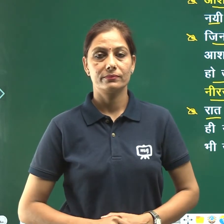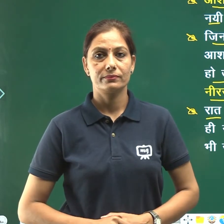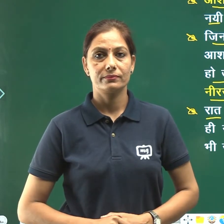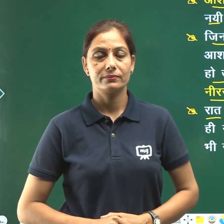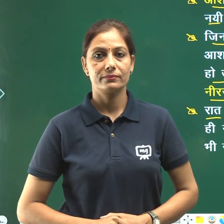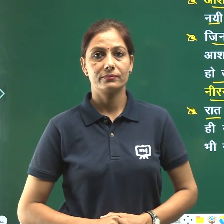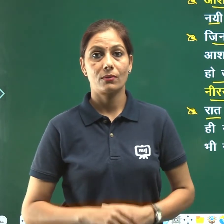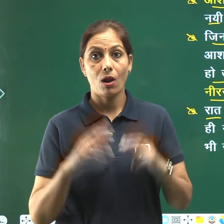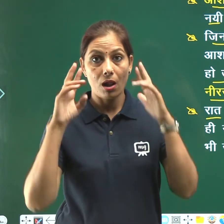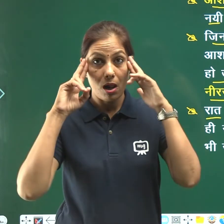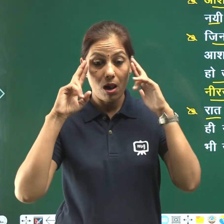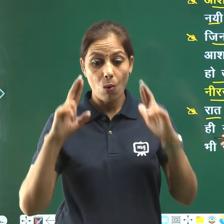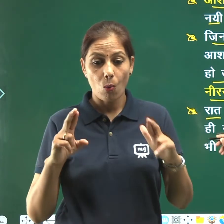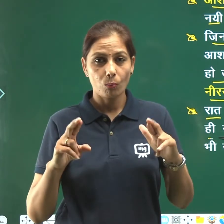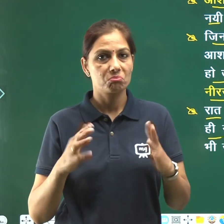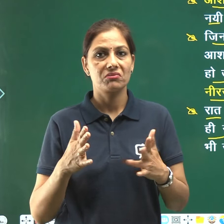निराशा ही नहीं